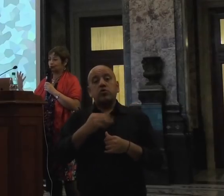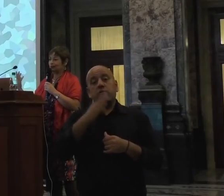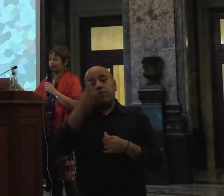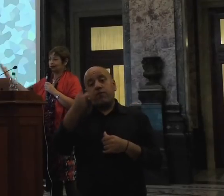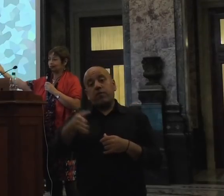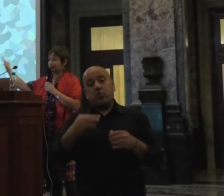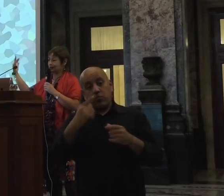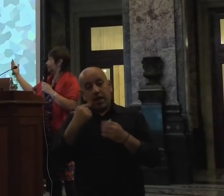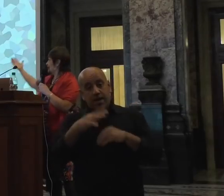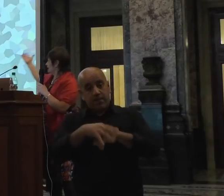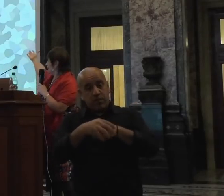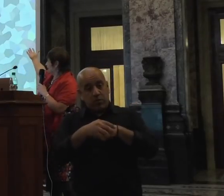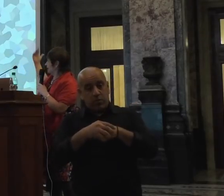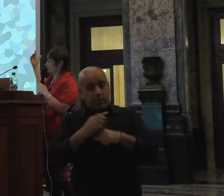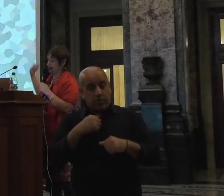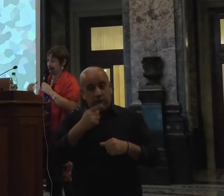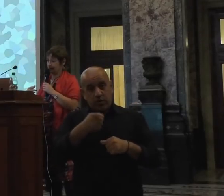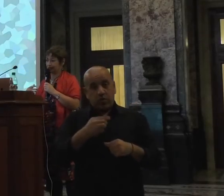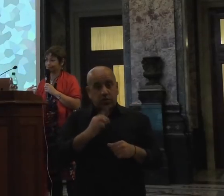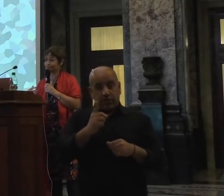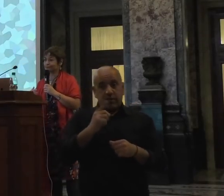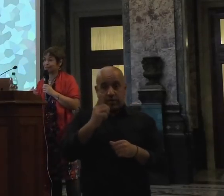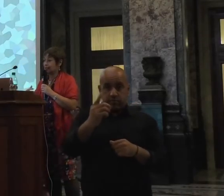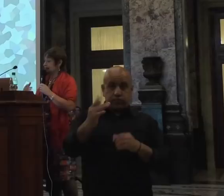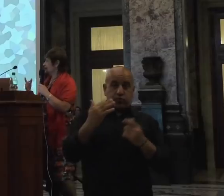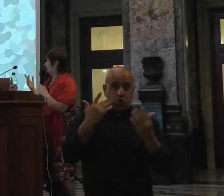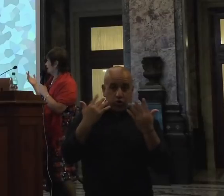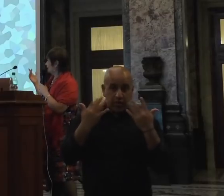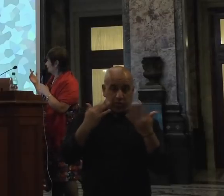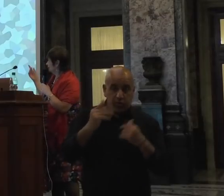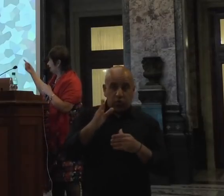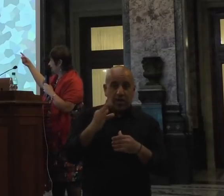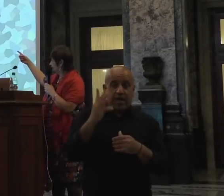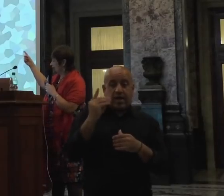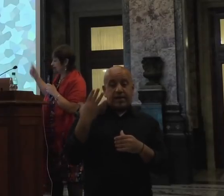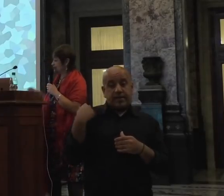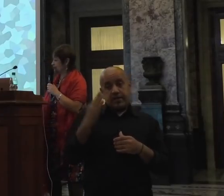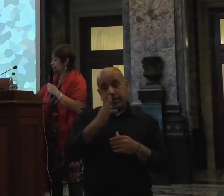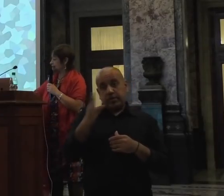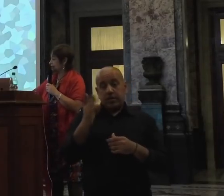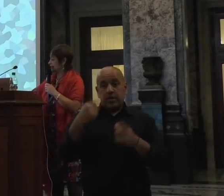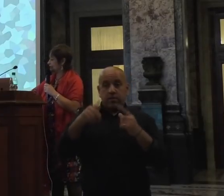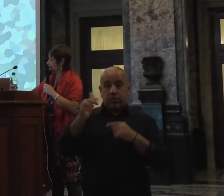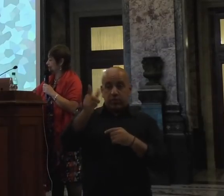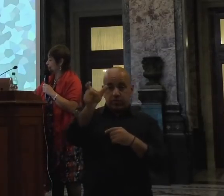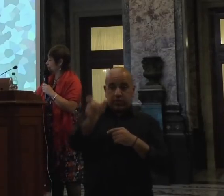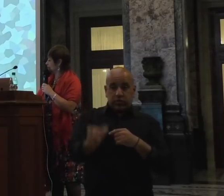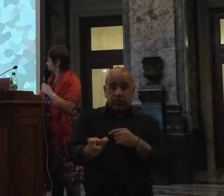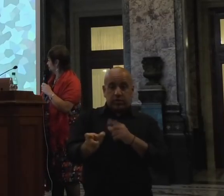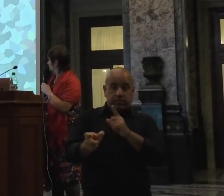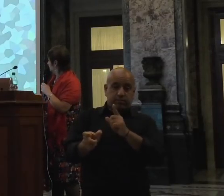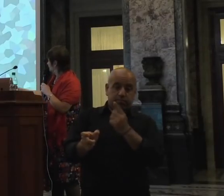foto de un amigo que sabía que iba a venir por la derecha. Sin embargo, de repente veo a la persona que está ahí en